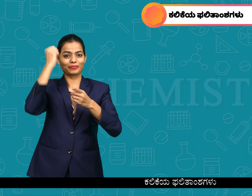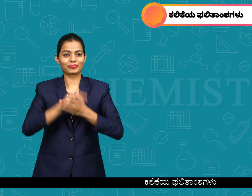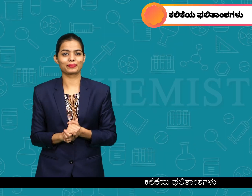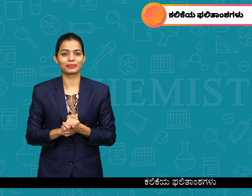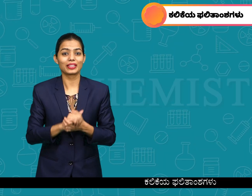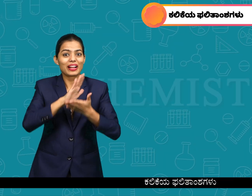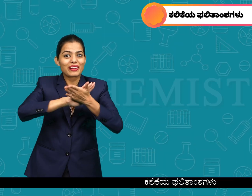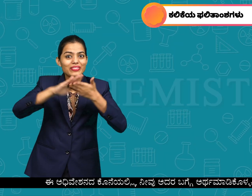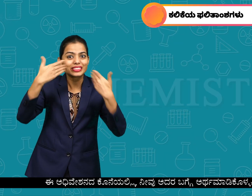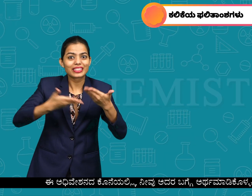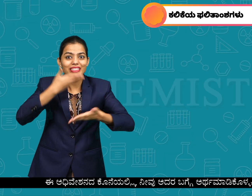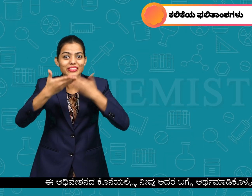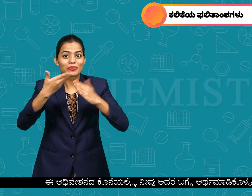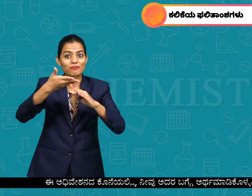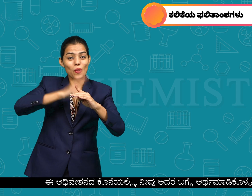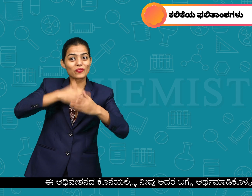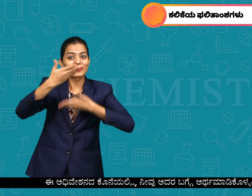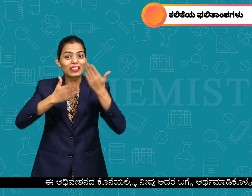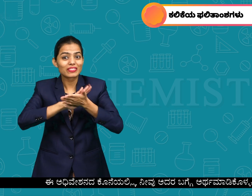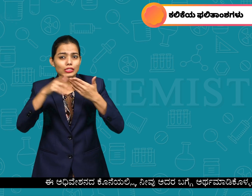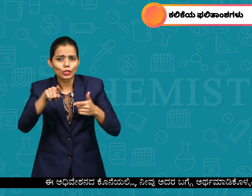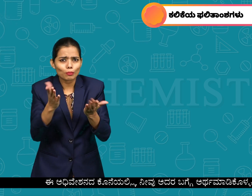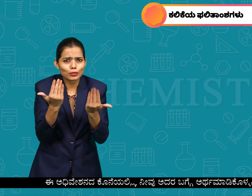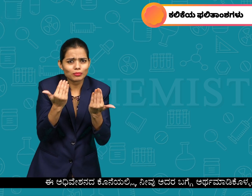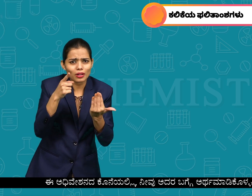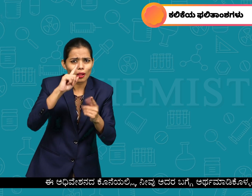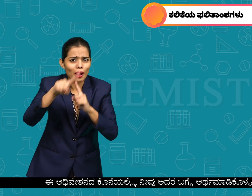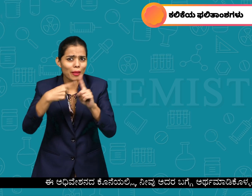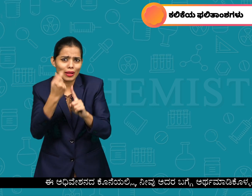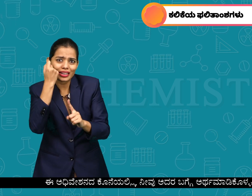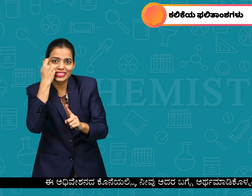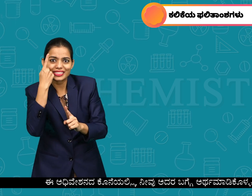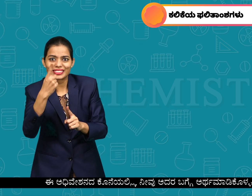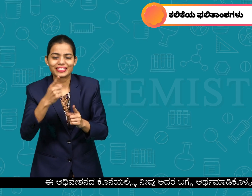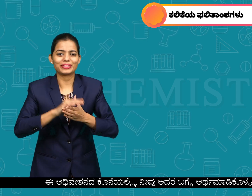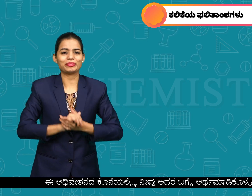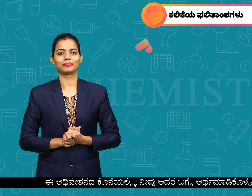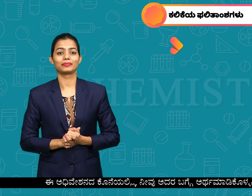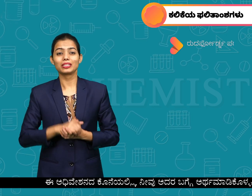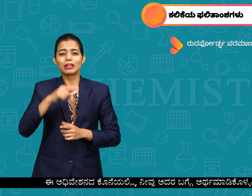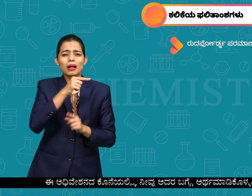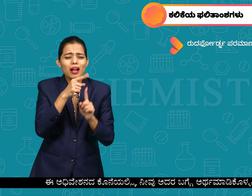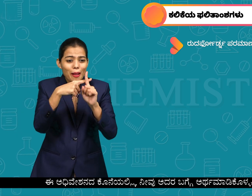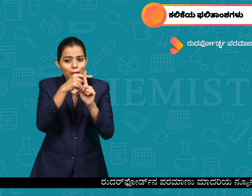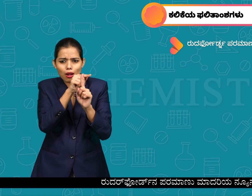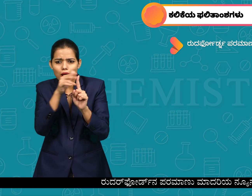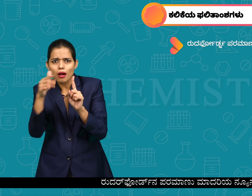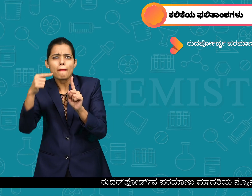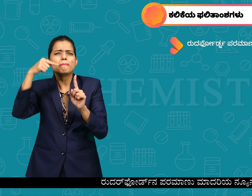ಕಲಿಕೆಯ ಫಲಿತಾಂಶಗಳು. ಈ ಅಧಿವೇಶನದ ಕೊನೆಯಲ್ಲಿ ನೀವು ಅದರ ಬಗ್ಗೆ ಅರ್ಥಮಾಡಿಕೊಳ್ಳಲು